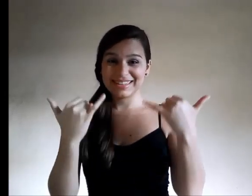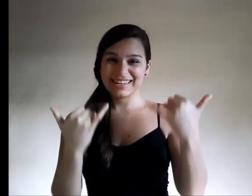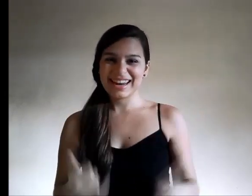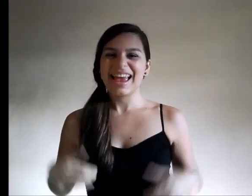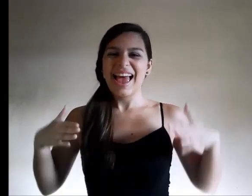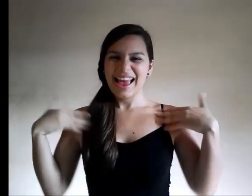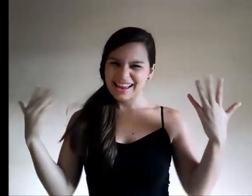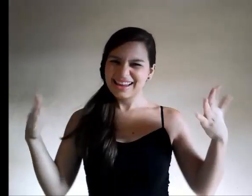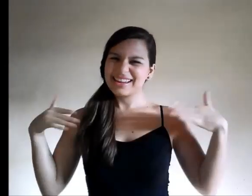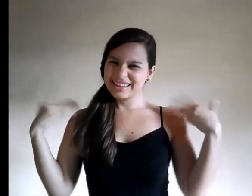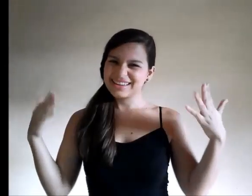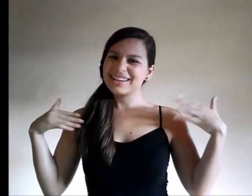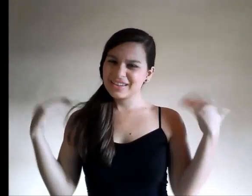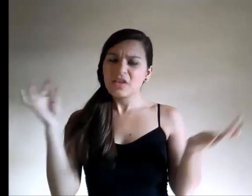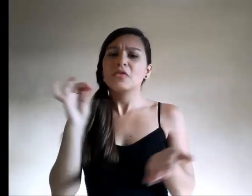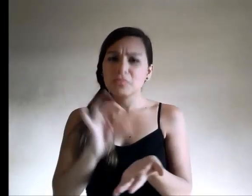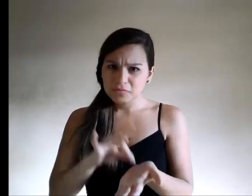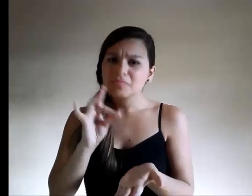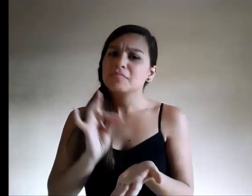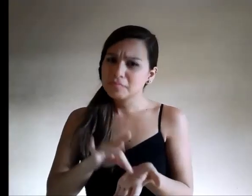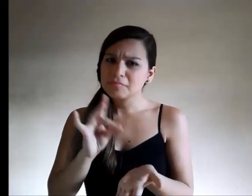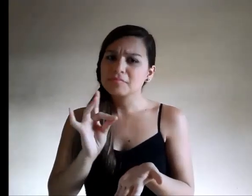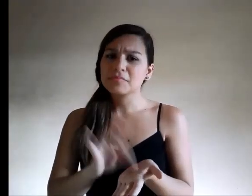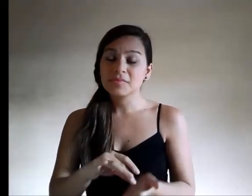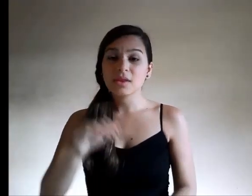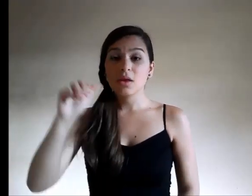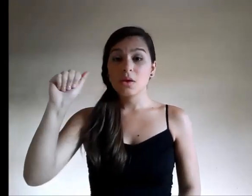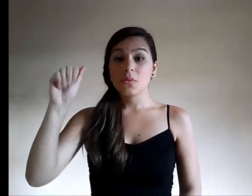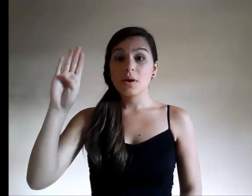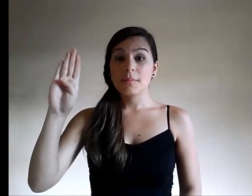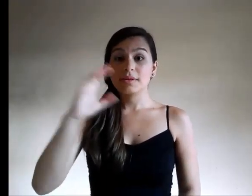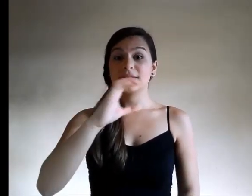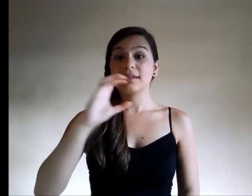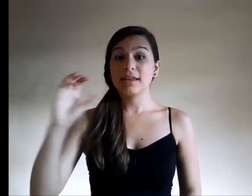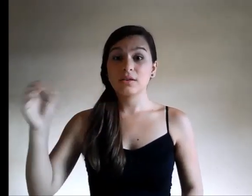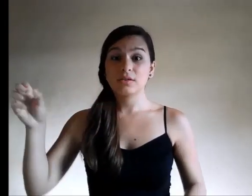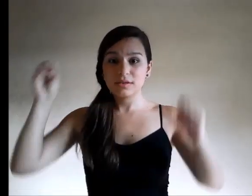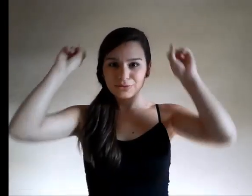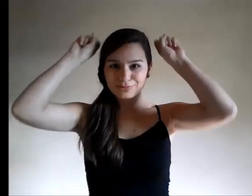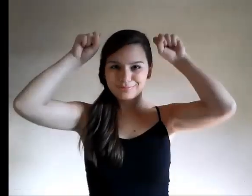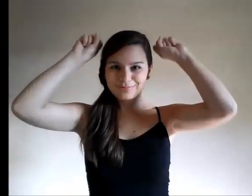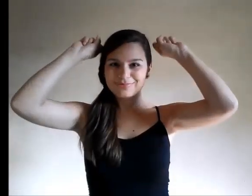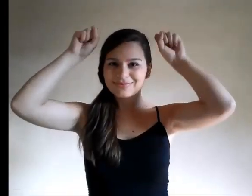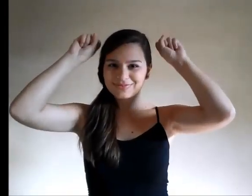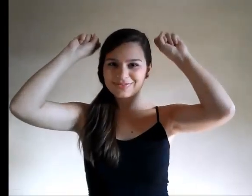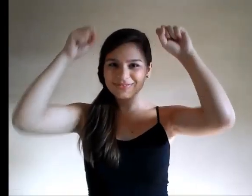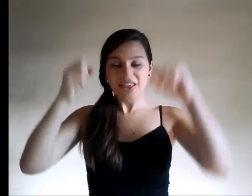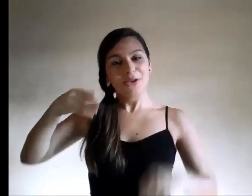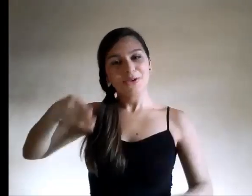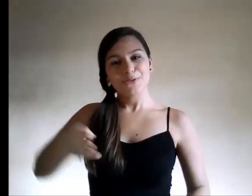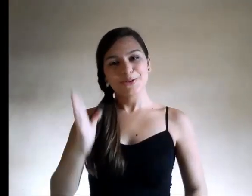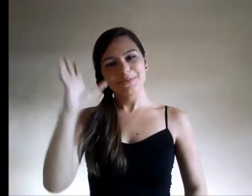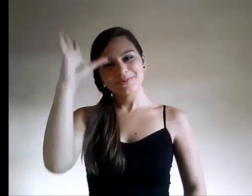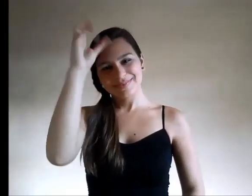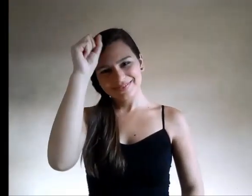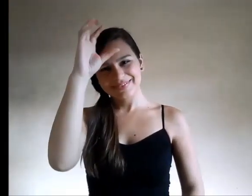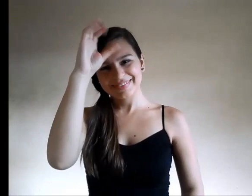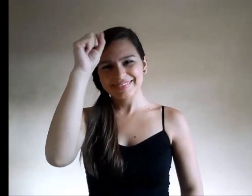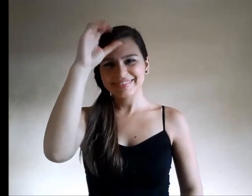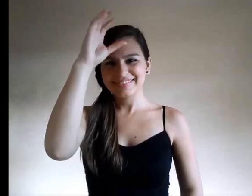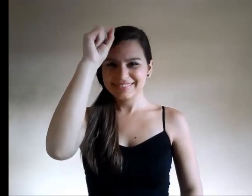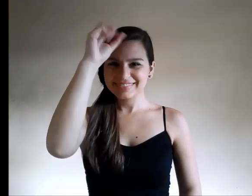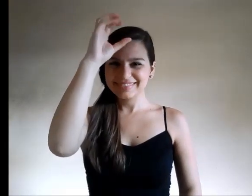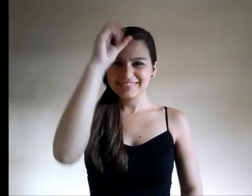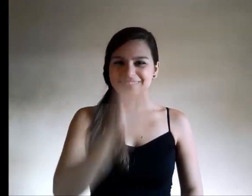vamos brincar, alegria pra valer. O abecedário da Xuxa,